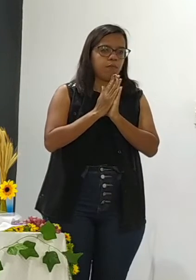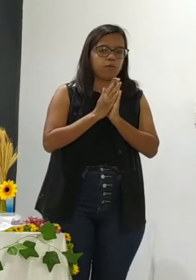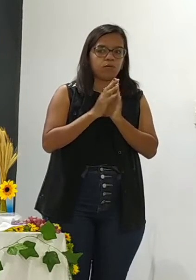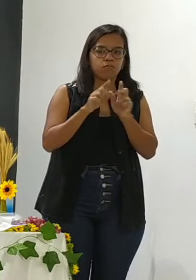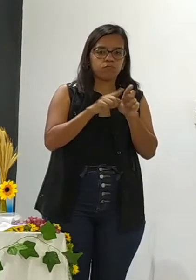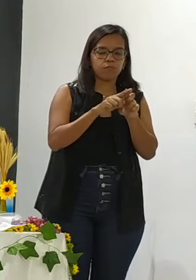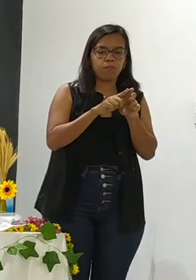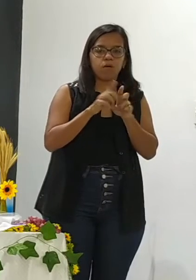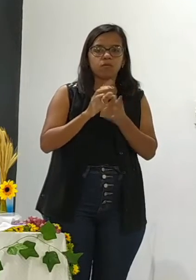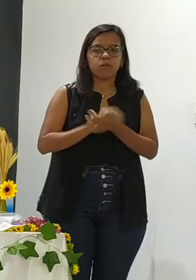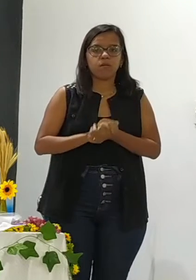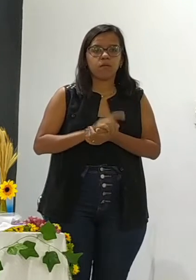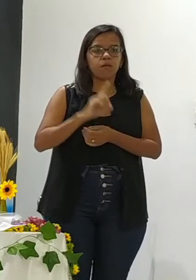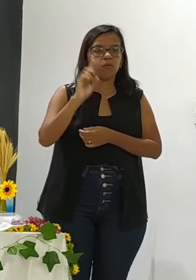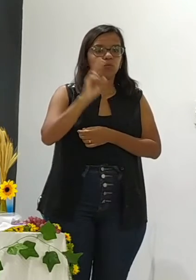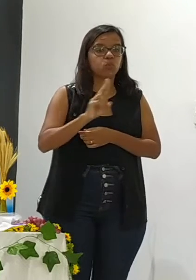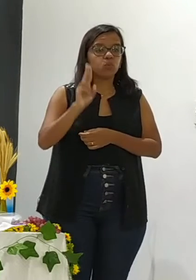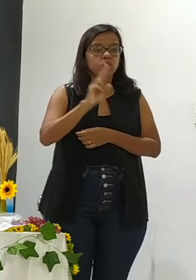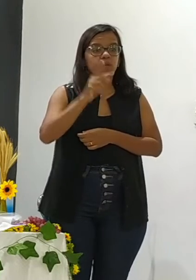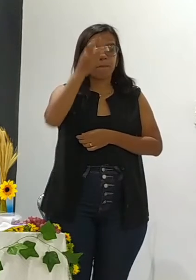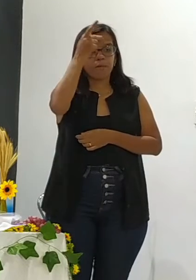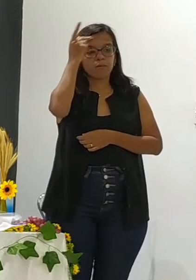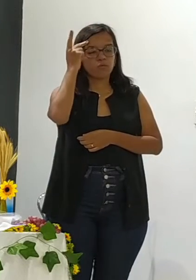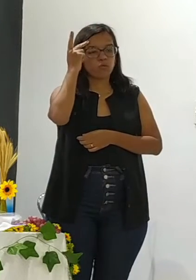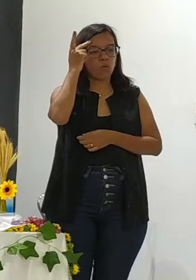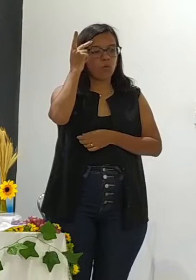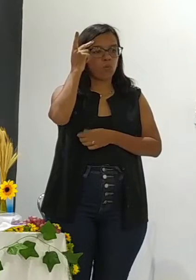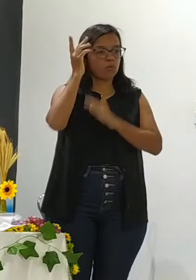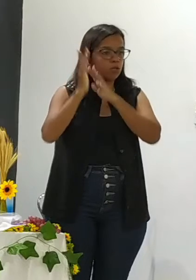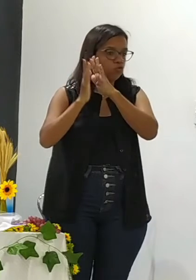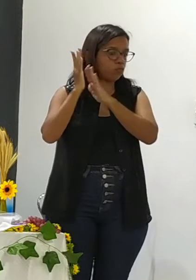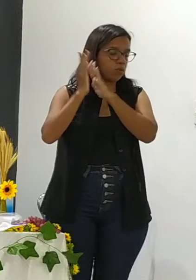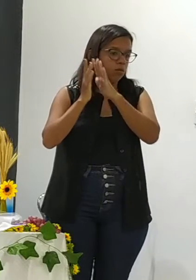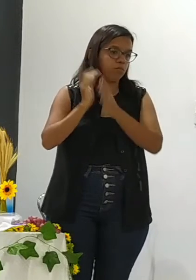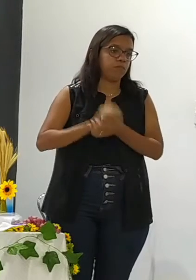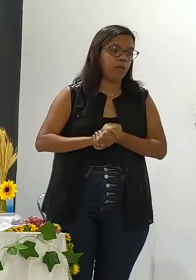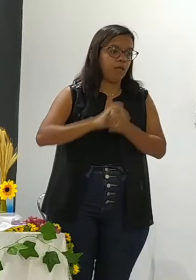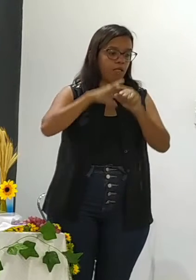ele vai e toca numa pessoa que está escutando. Na pandemia,